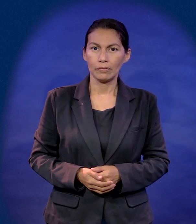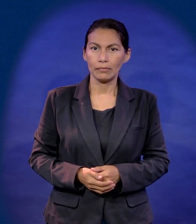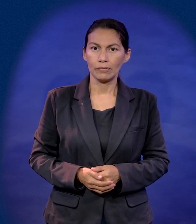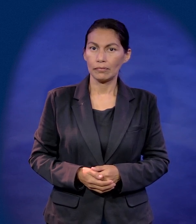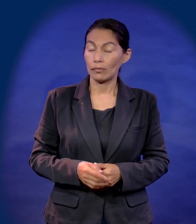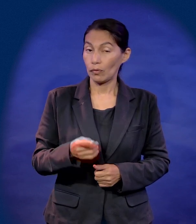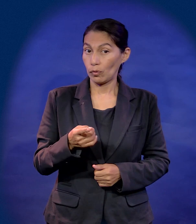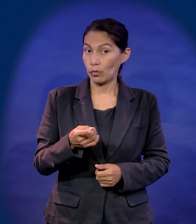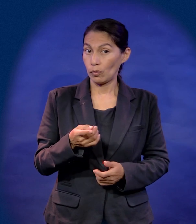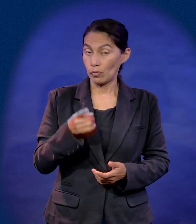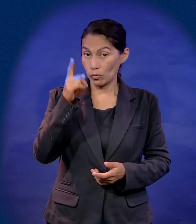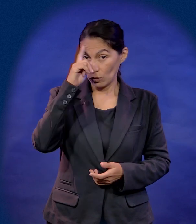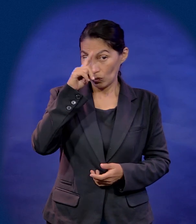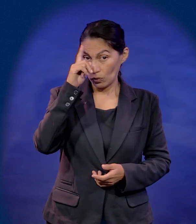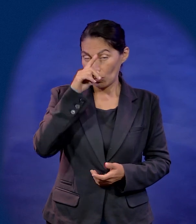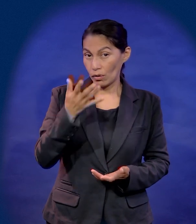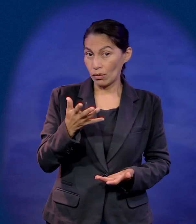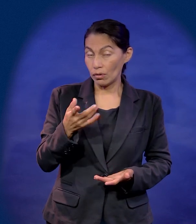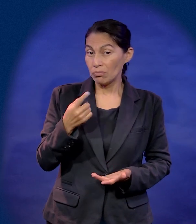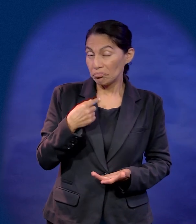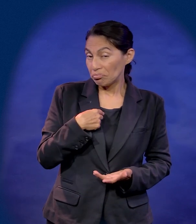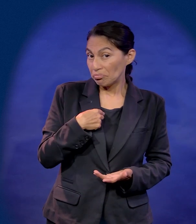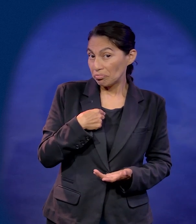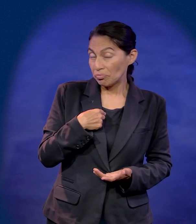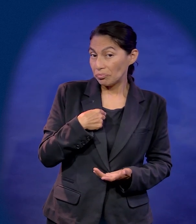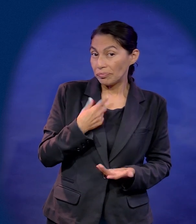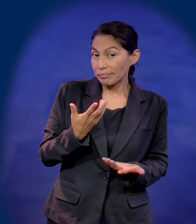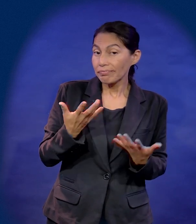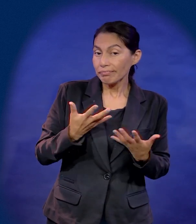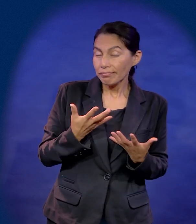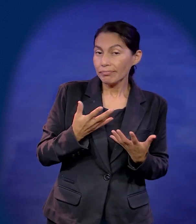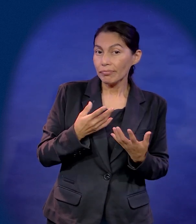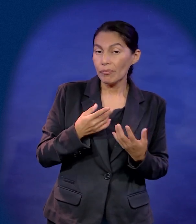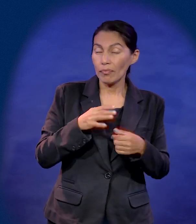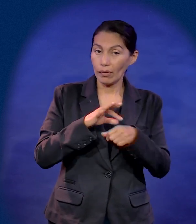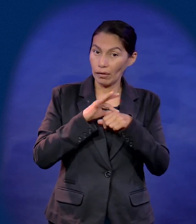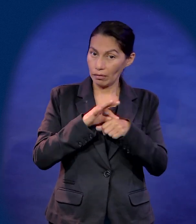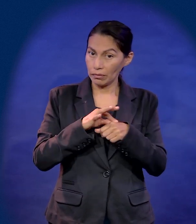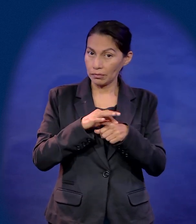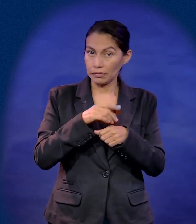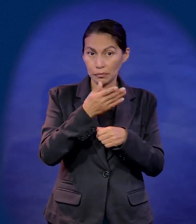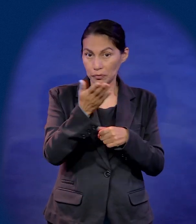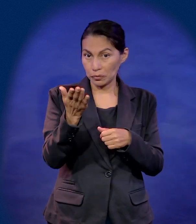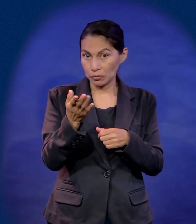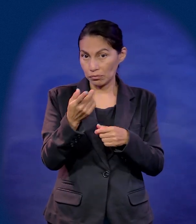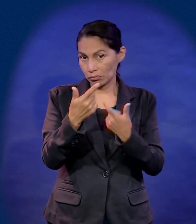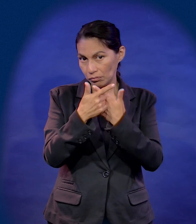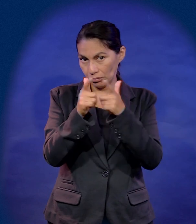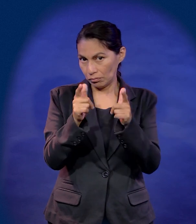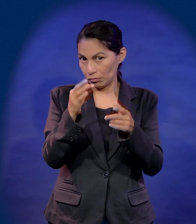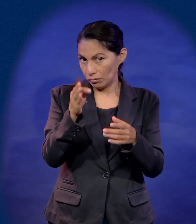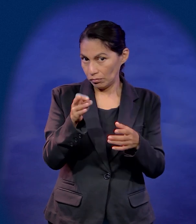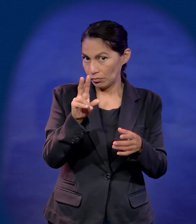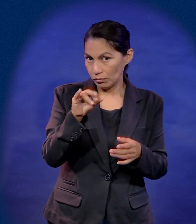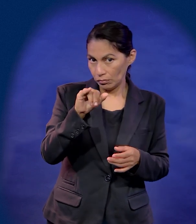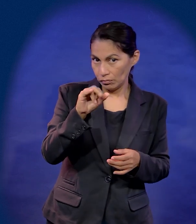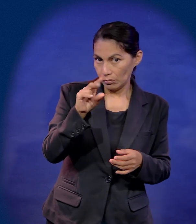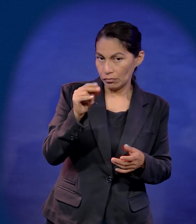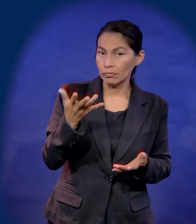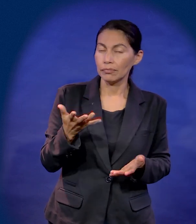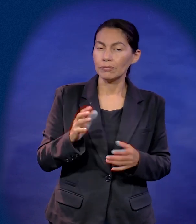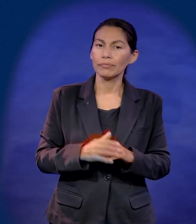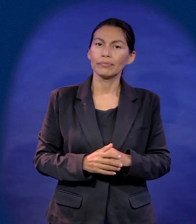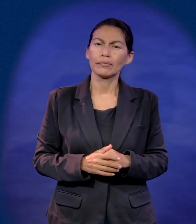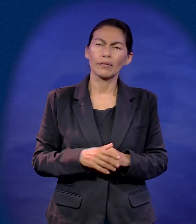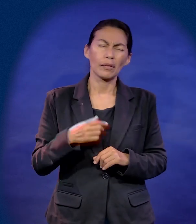una orientación. Tú puedes tomarla o no, pero yo no he encontrado mejor forma de hacerlo después de vivir algunas cosas